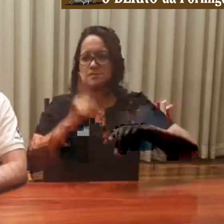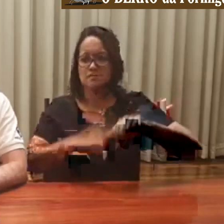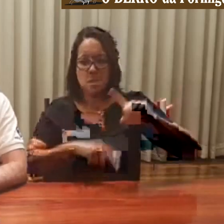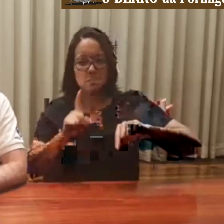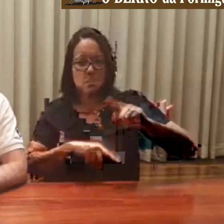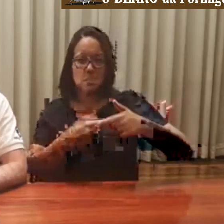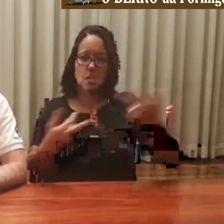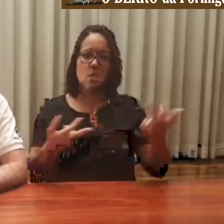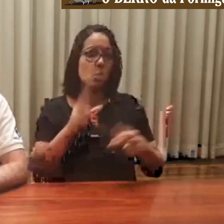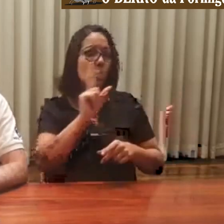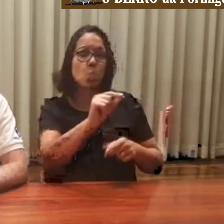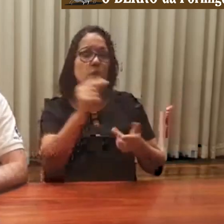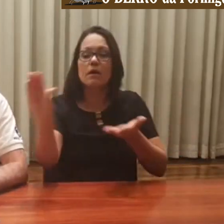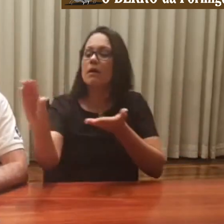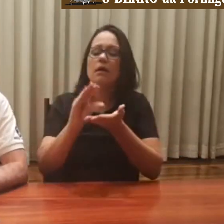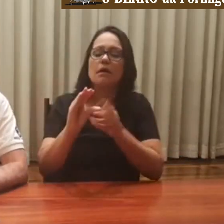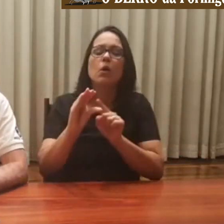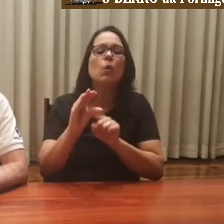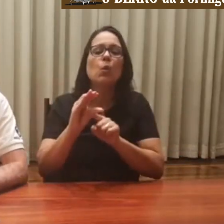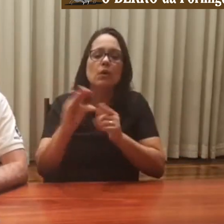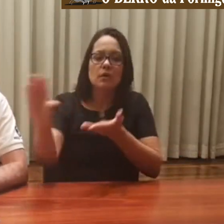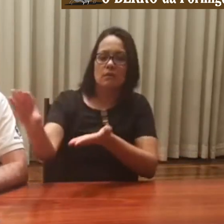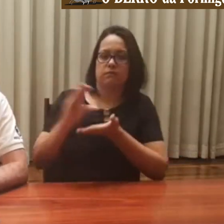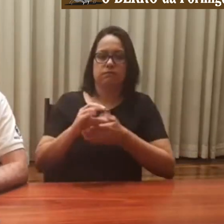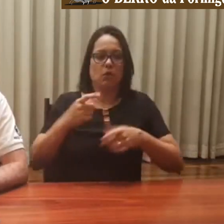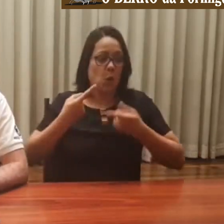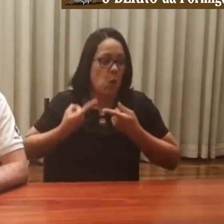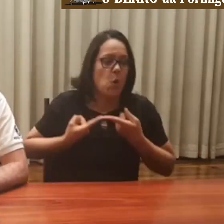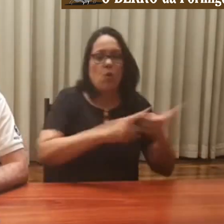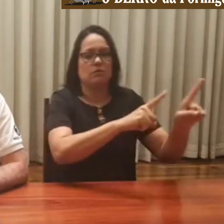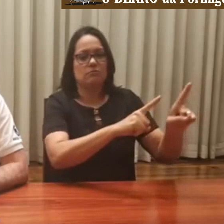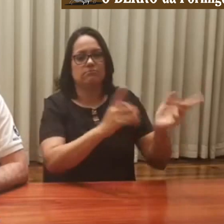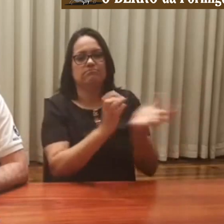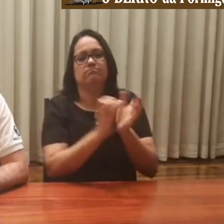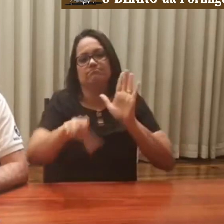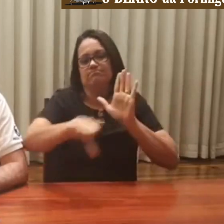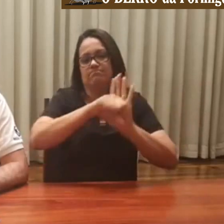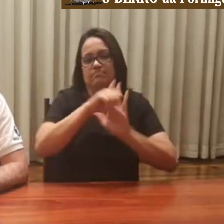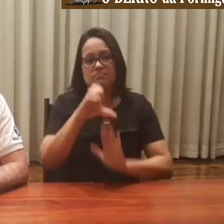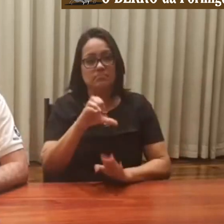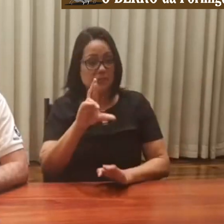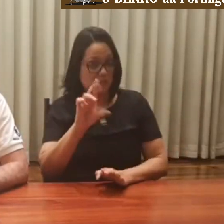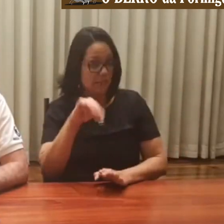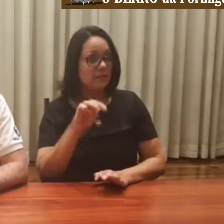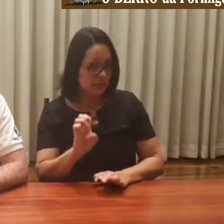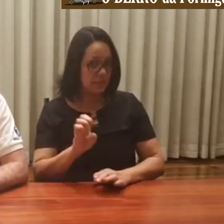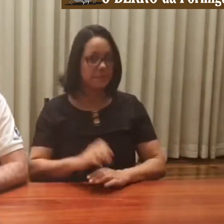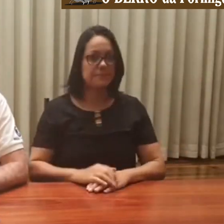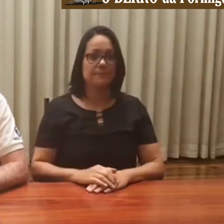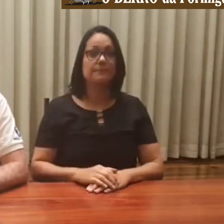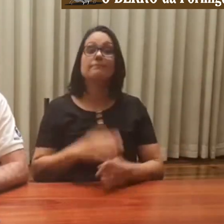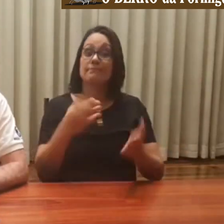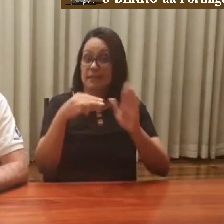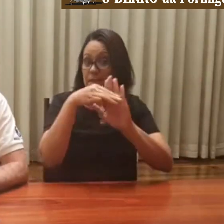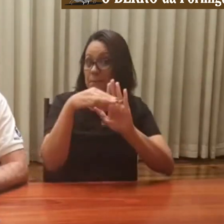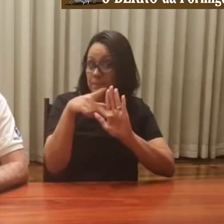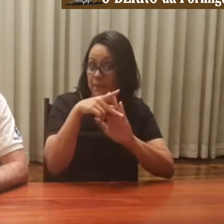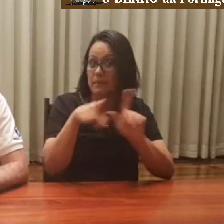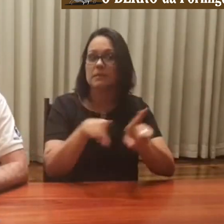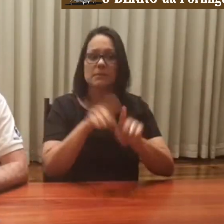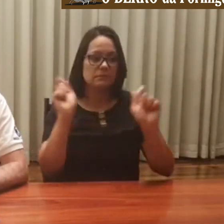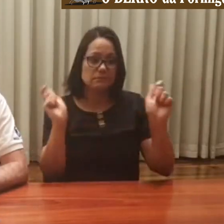o recurso usado para quê? Para combater o próprio crime organizado, tá certo? Mais ainda, a MP permite que nós